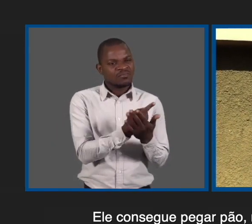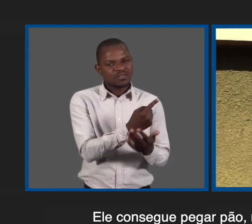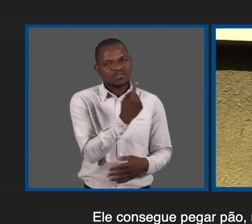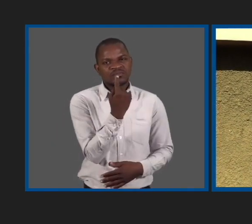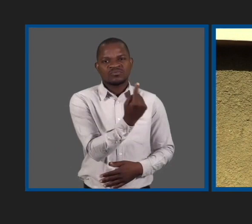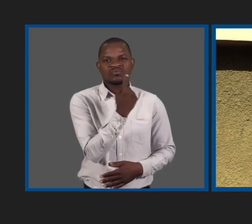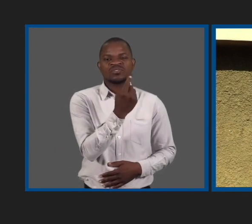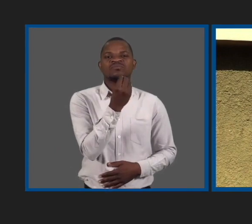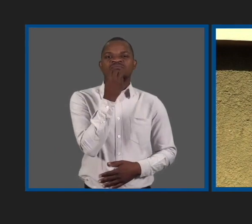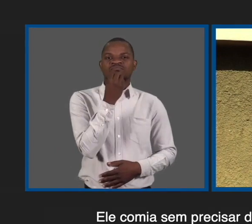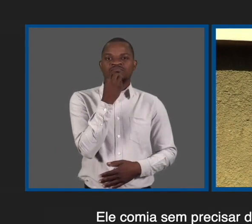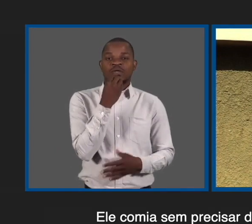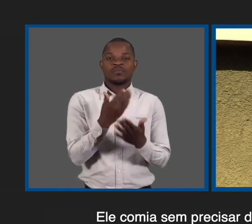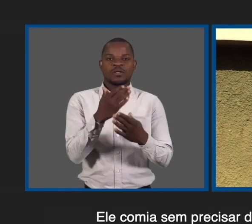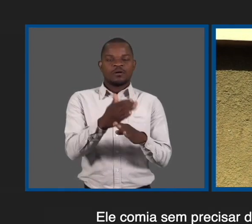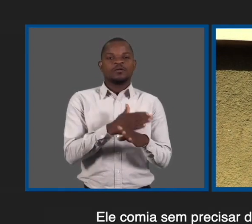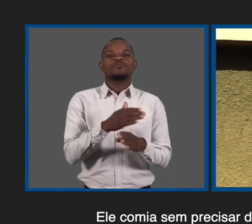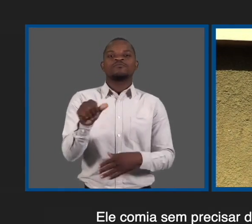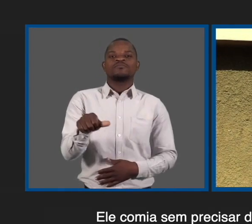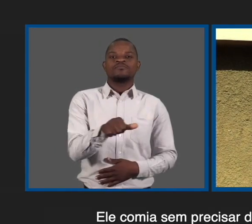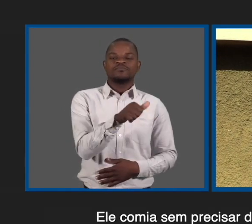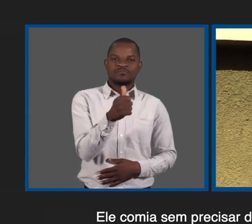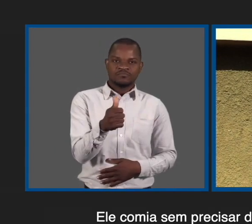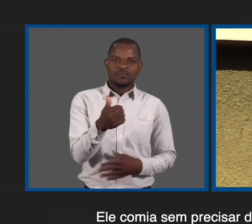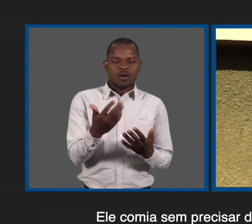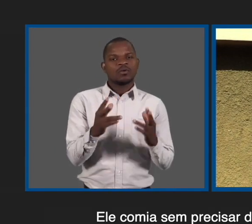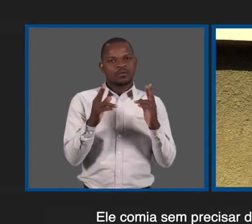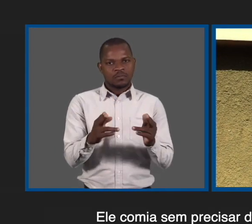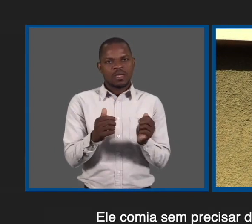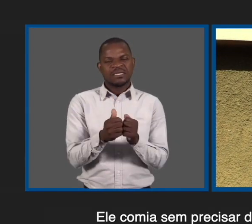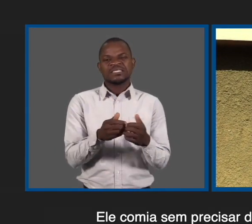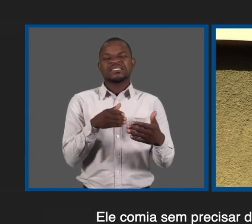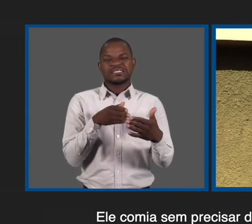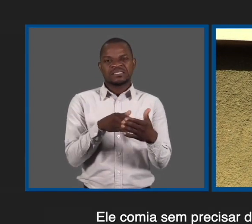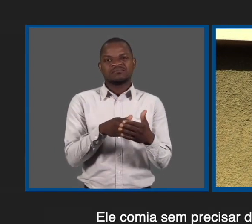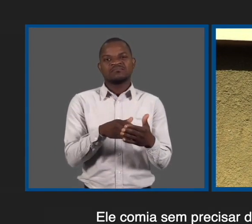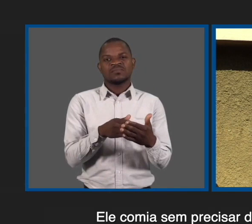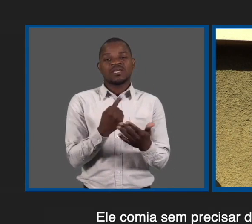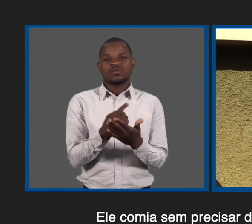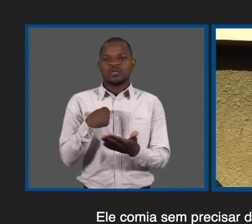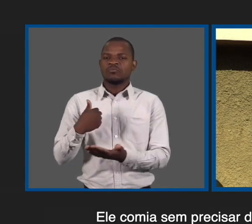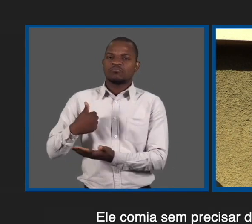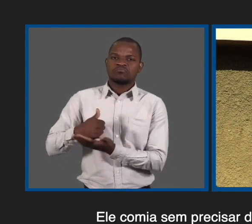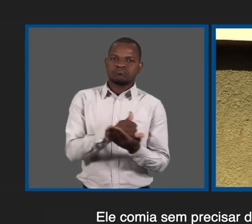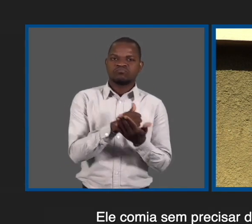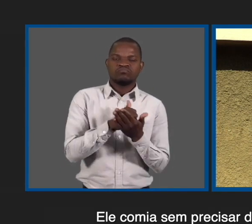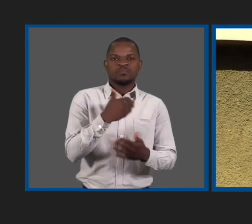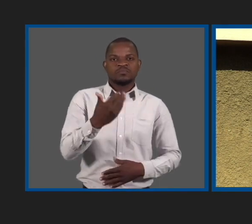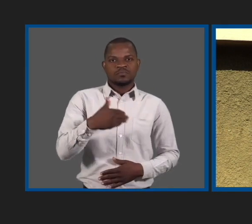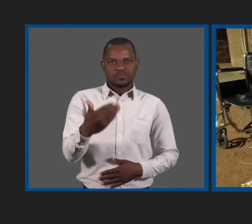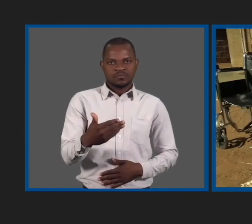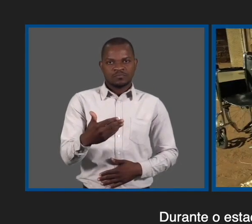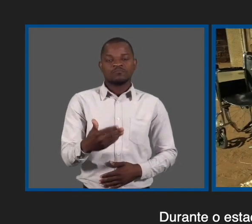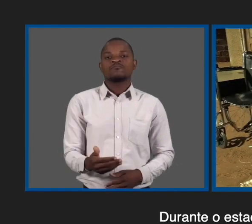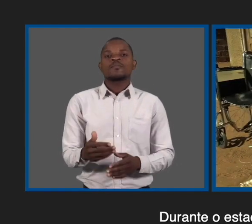sozinho, sim, ele comia sozinho, mesmo agora come sozinho, mas com ajuda, eu estando ali por perto.